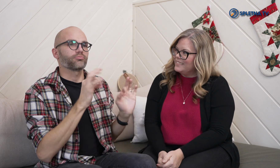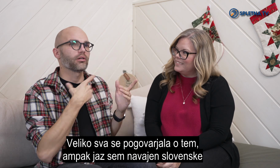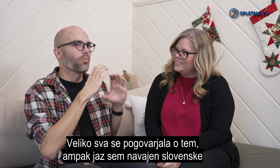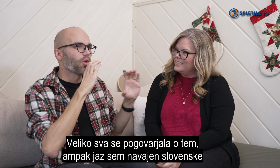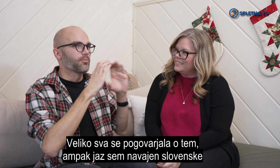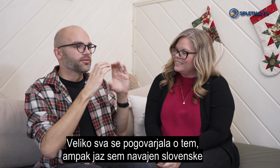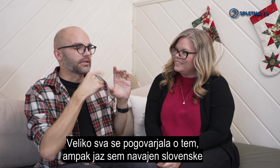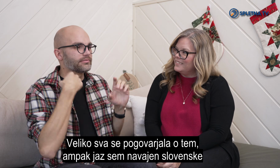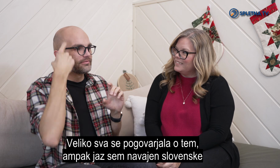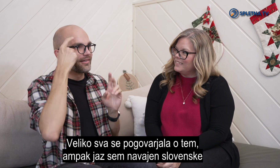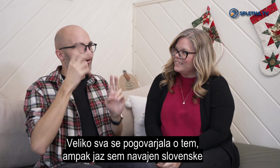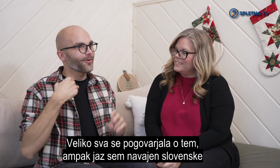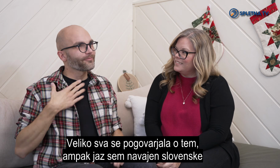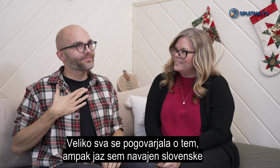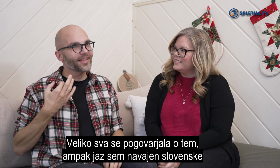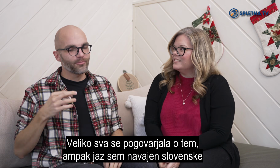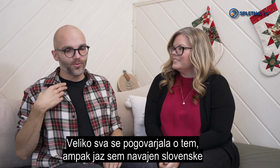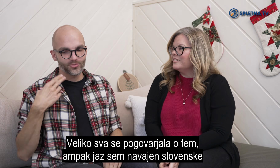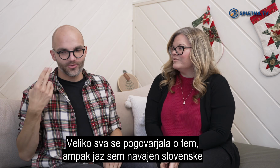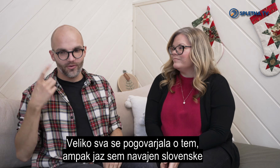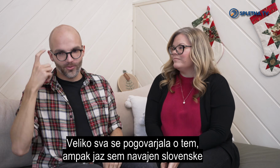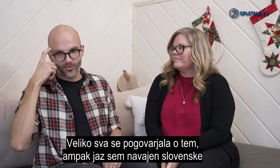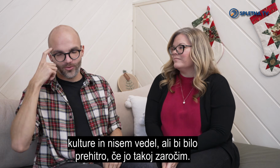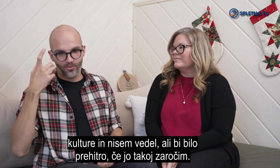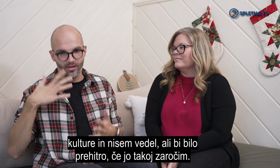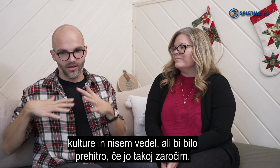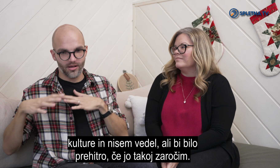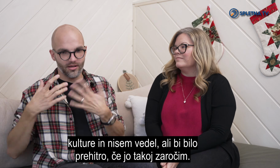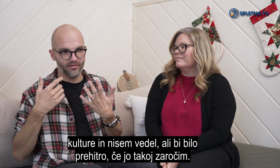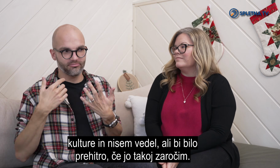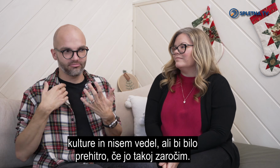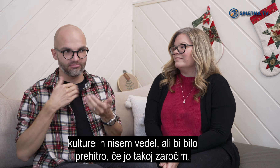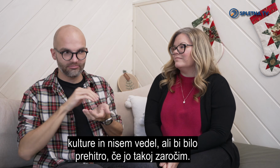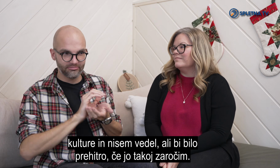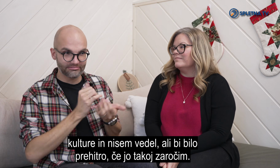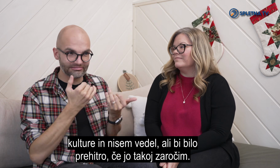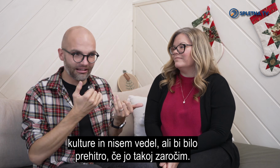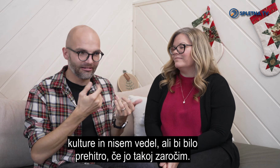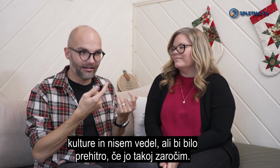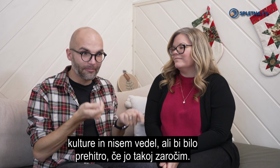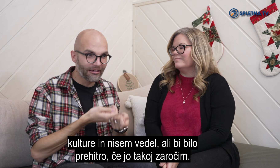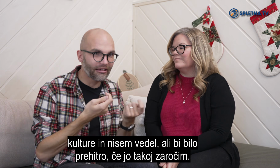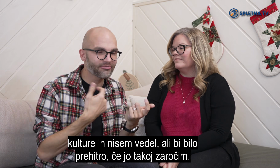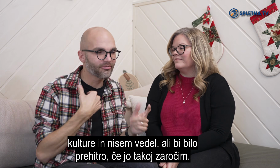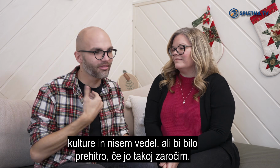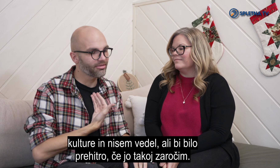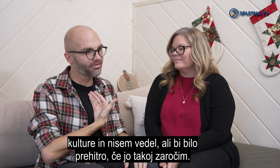Veliko sva se pogovarjala o tem, ampak jaz sem navajen slovenske kulture in nisem vedel, ali bi bilo prehitro, če jo takoj